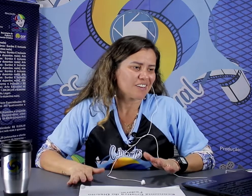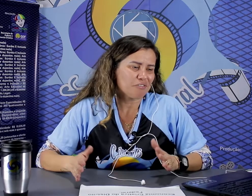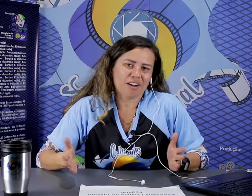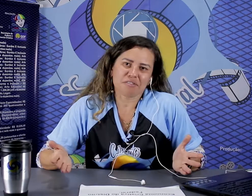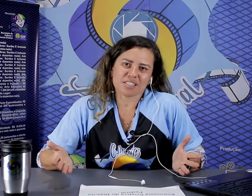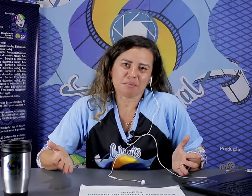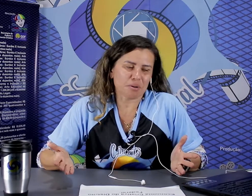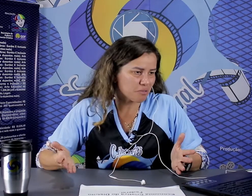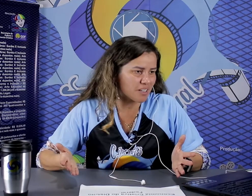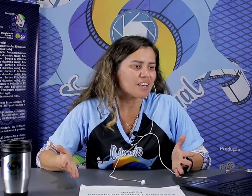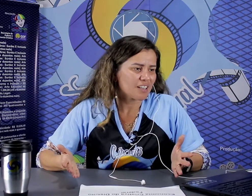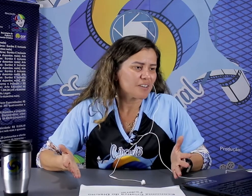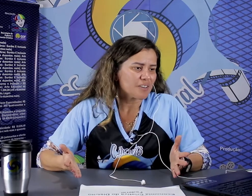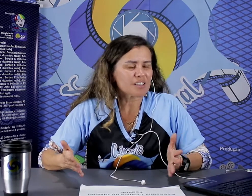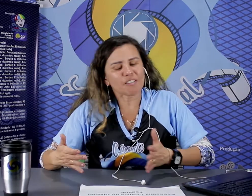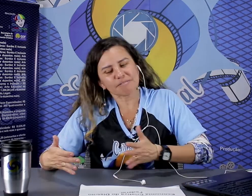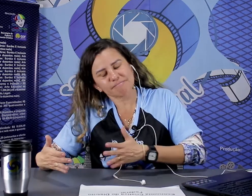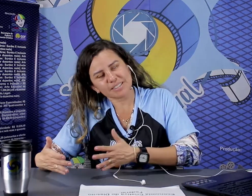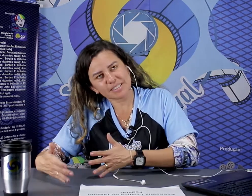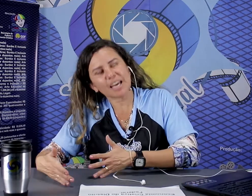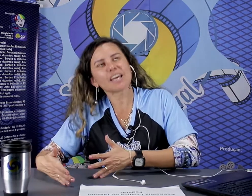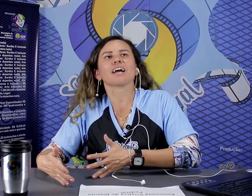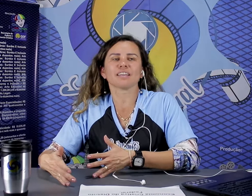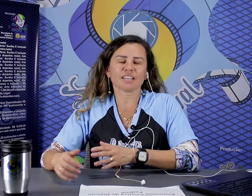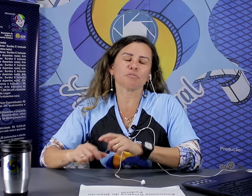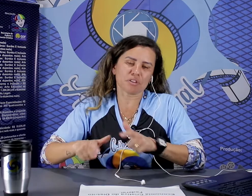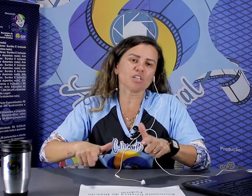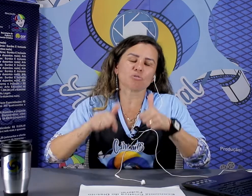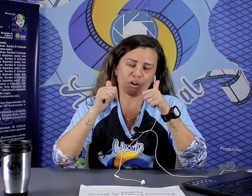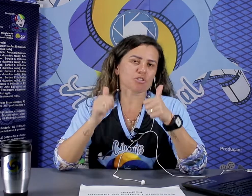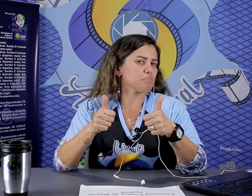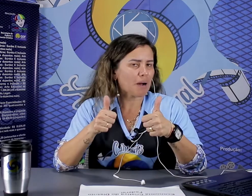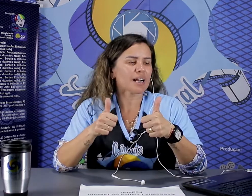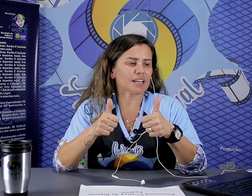vai ver essa prova. Então, tem ainda o vídeo, eu acho bacana,